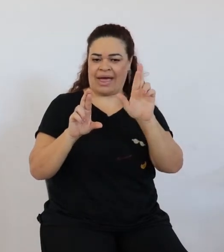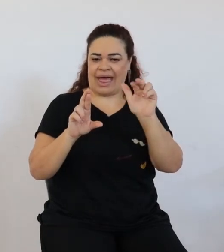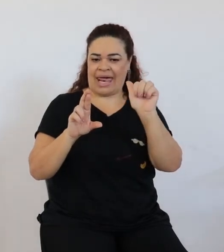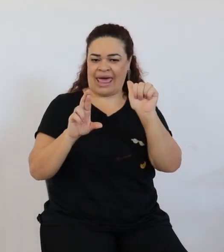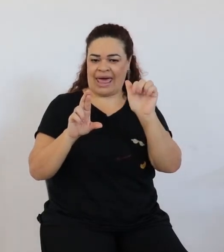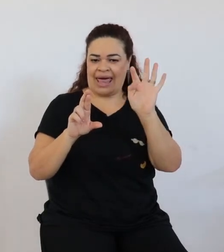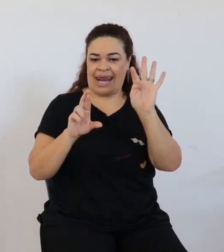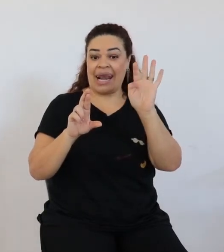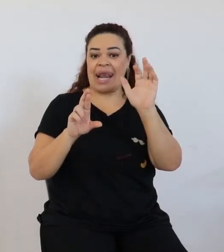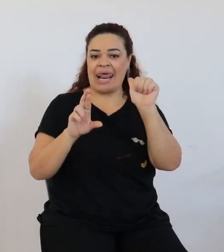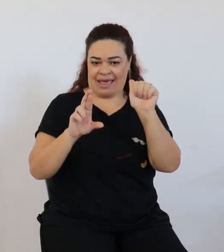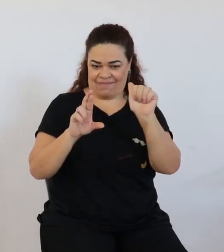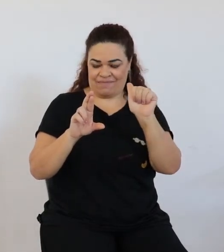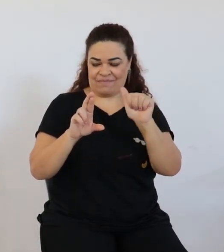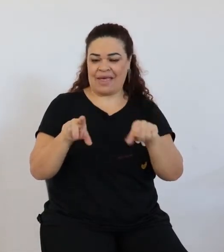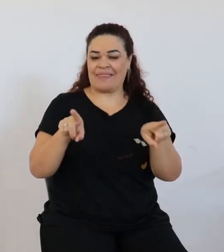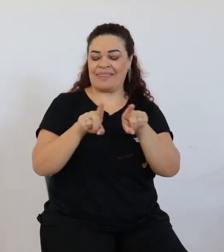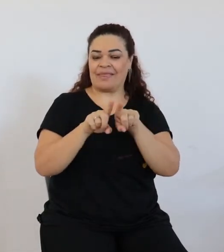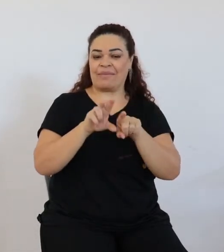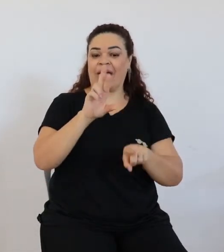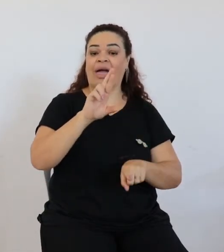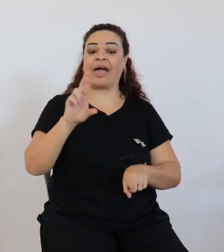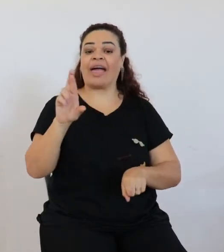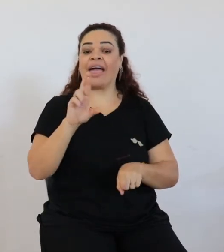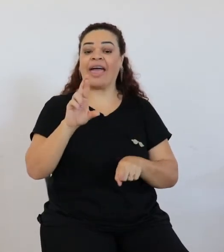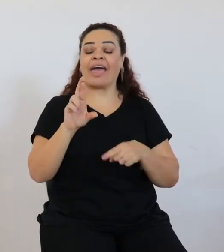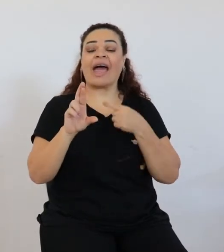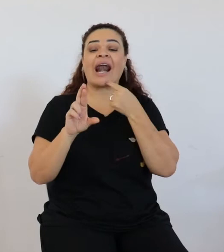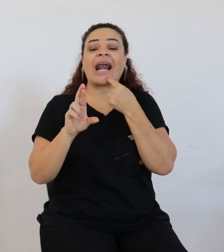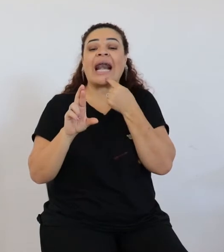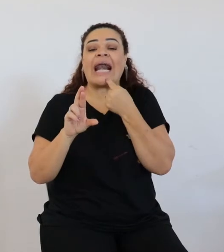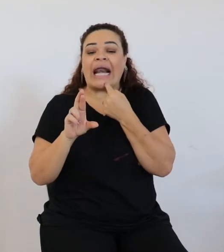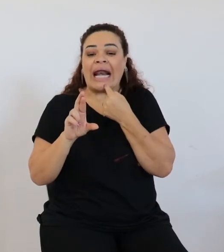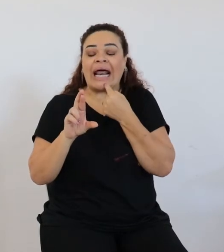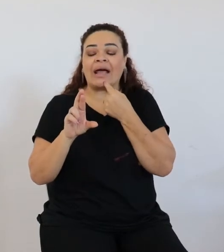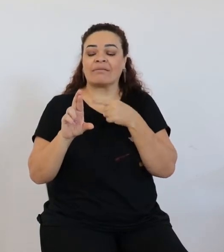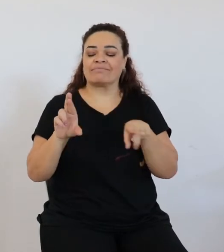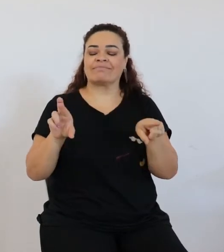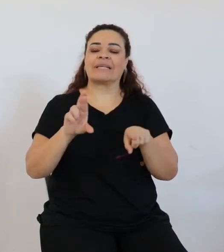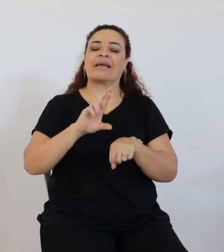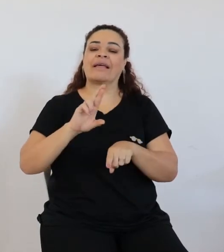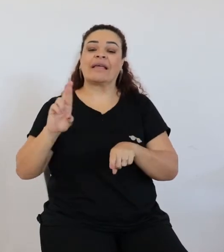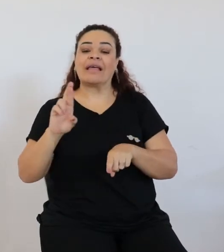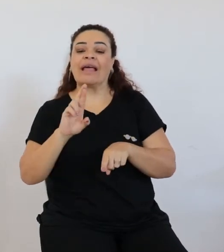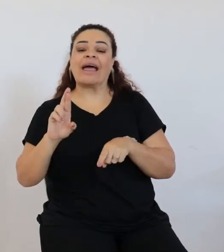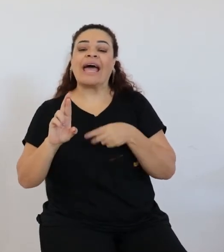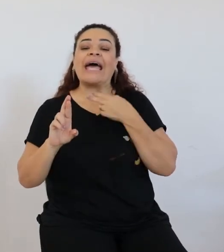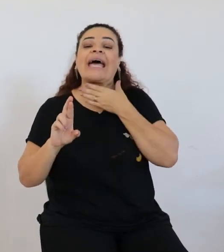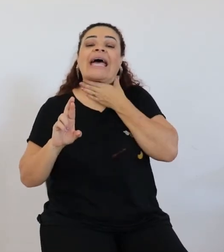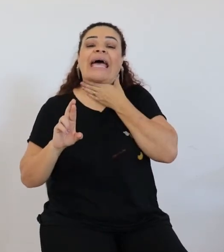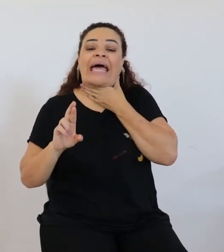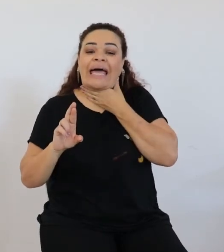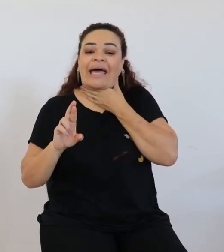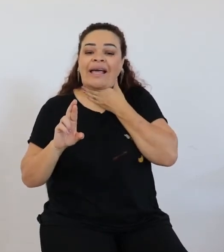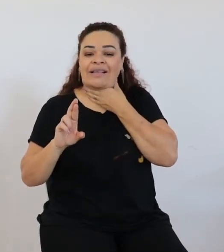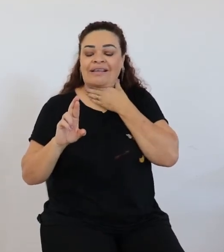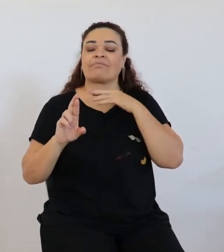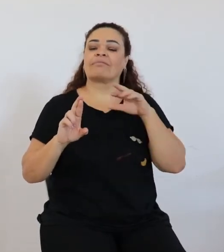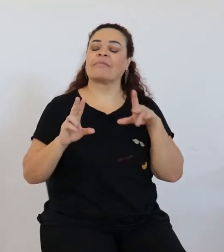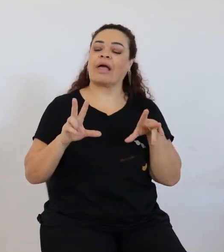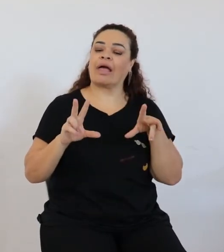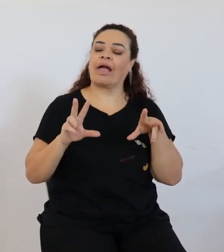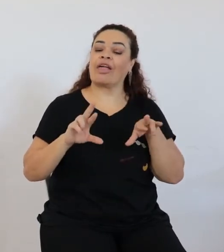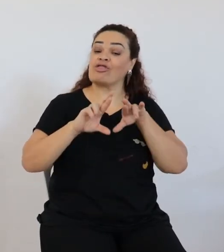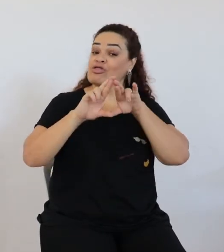atrás e barata, que tem que vibrar a língua. Então esse R, eles costumam conseguir falar com 5 anos, 5